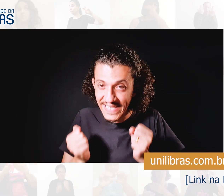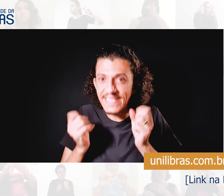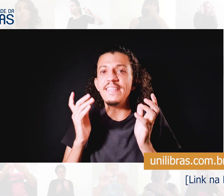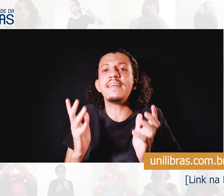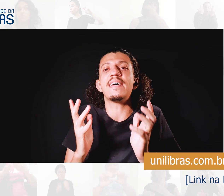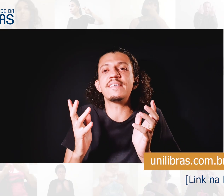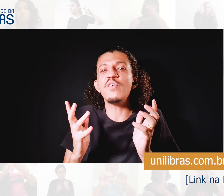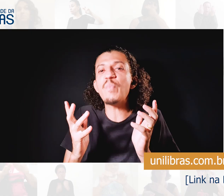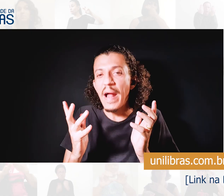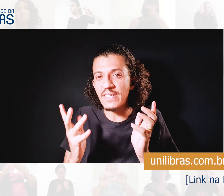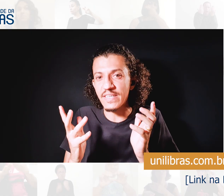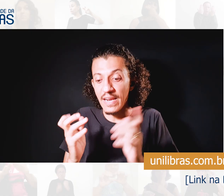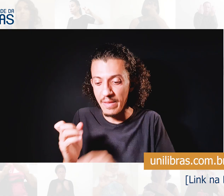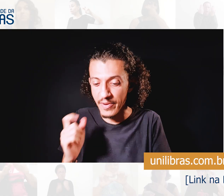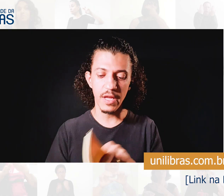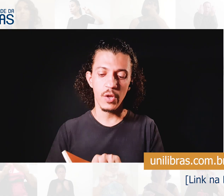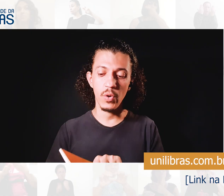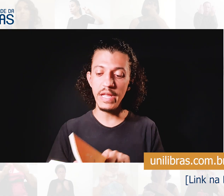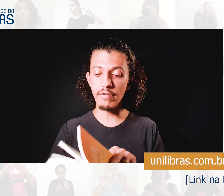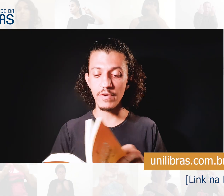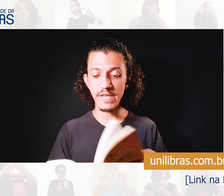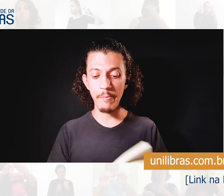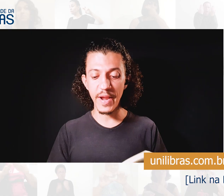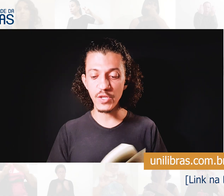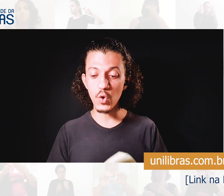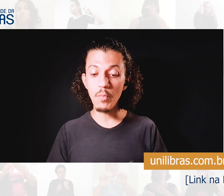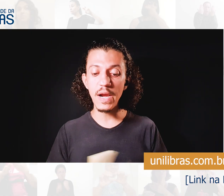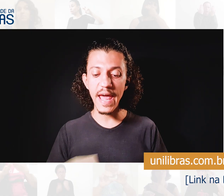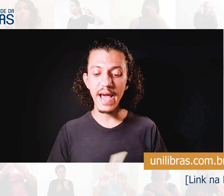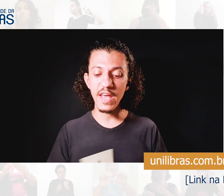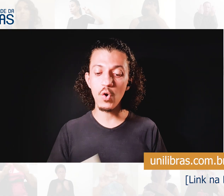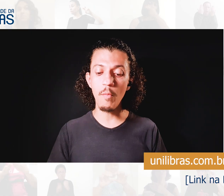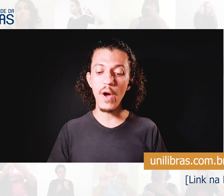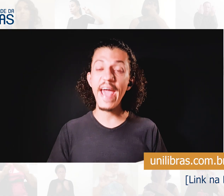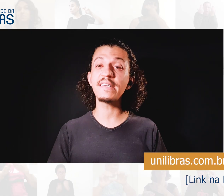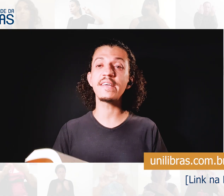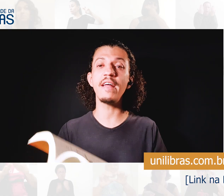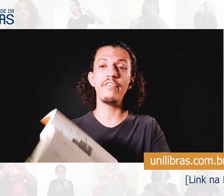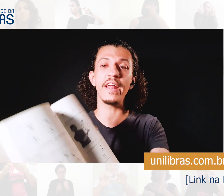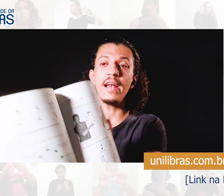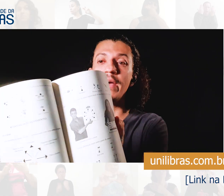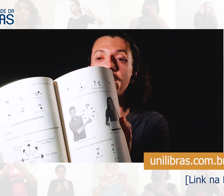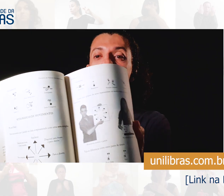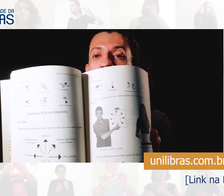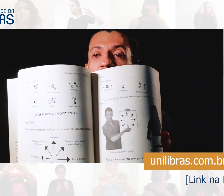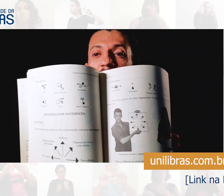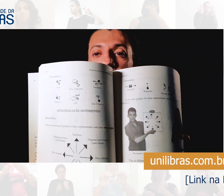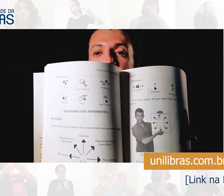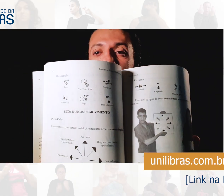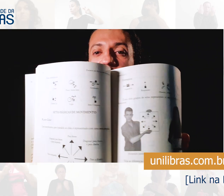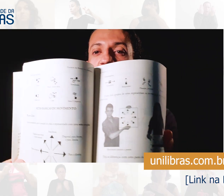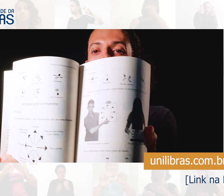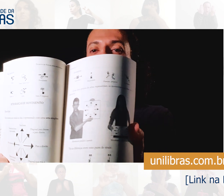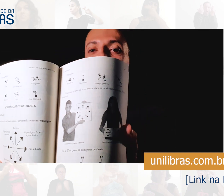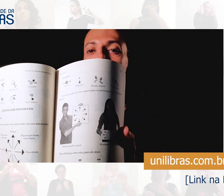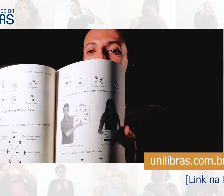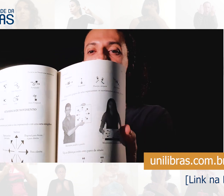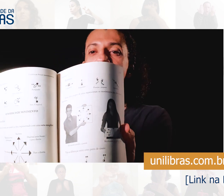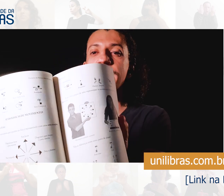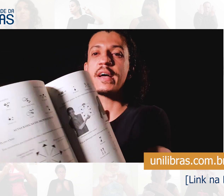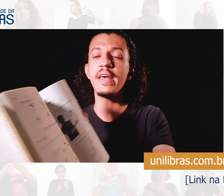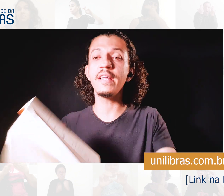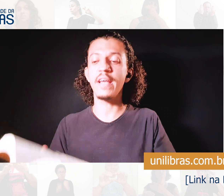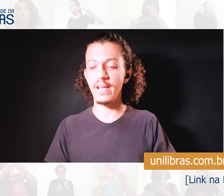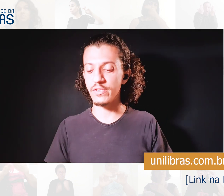ainda mais na sinalização prática na Libras. No livro você aprende como ler e como escrever a Libras através de um sistema